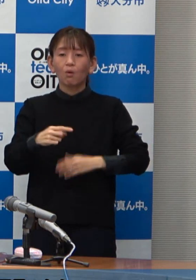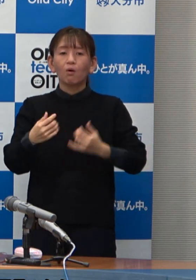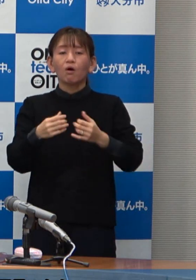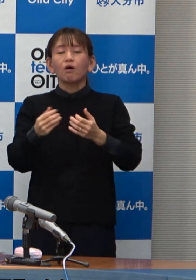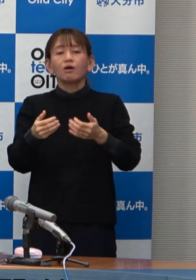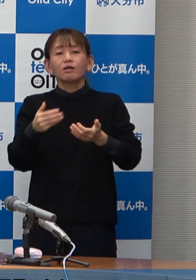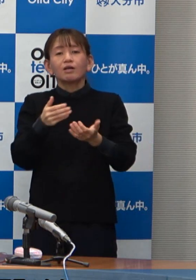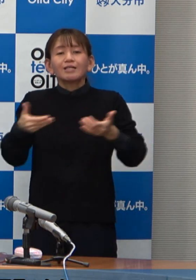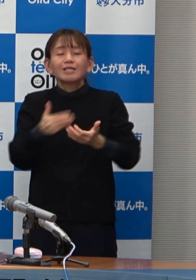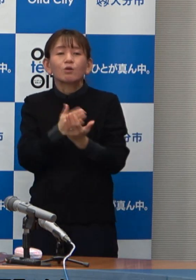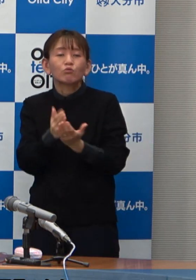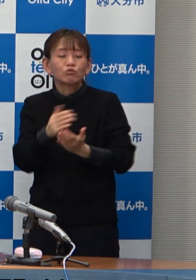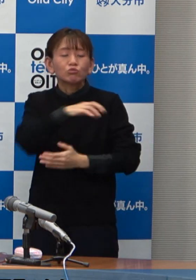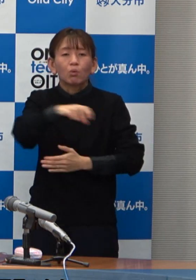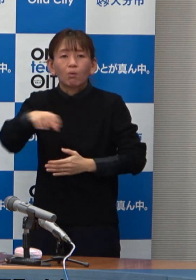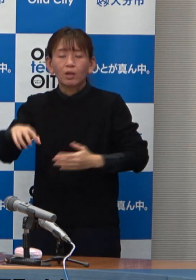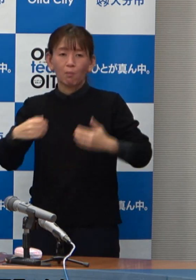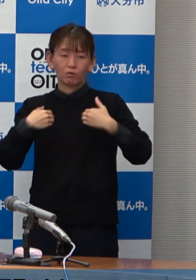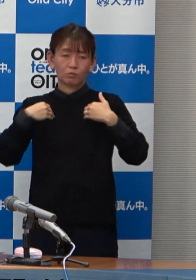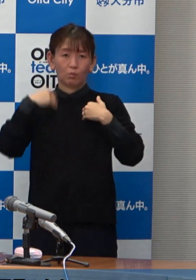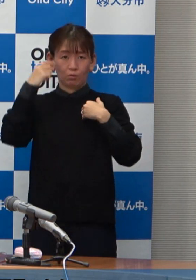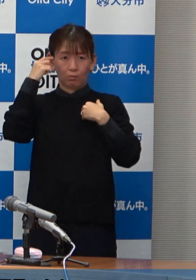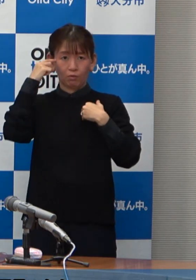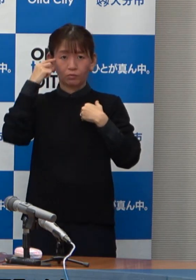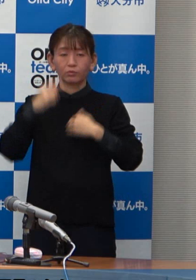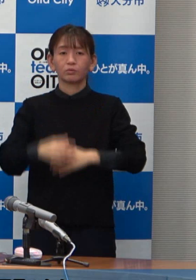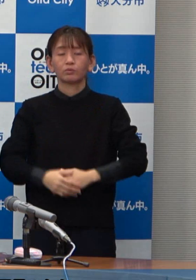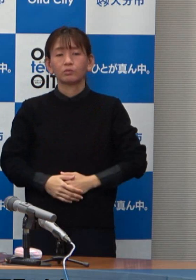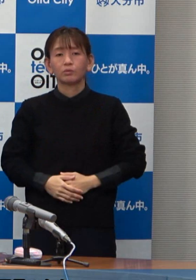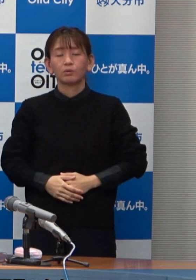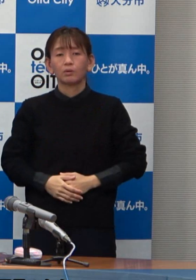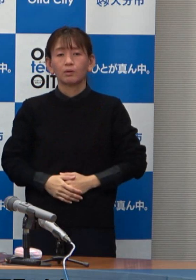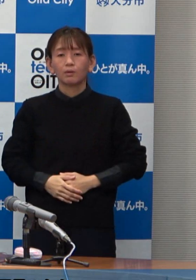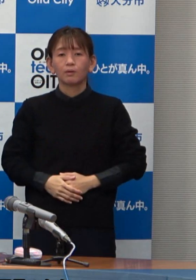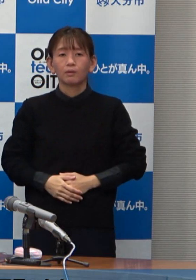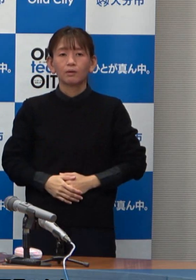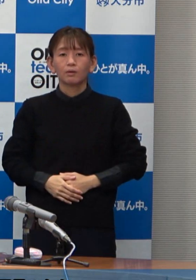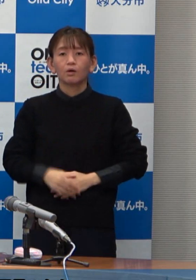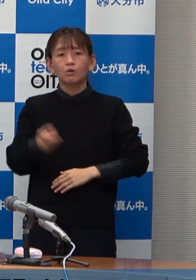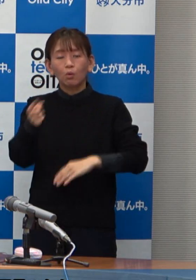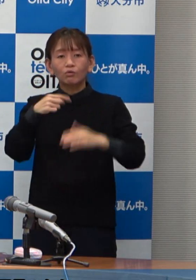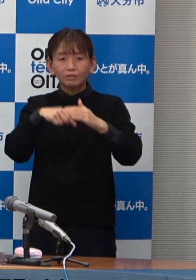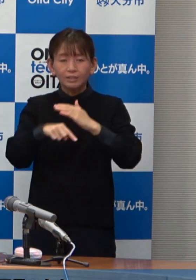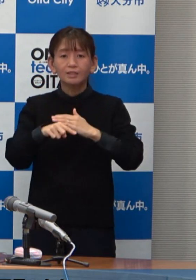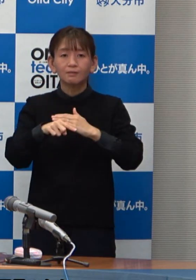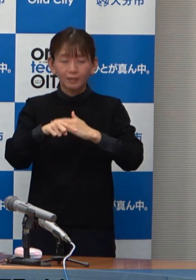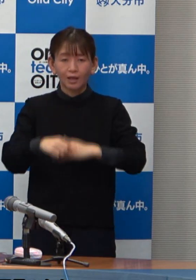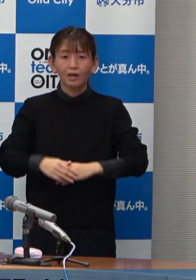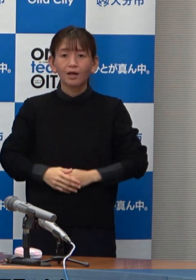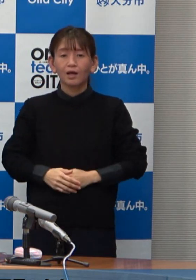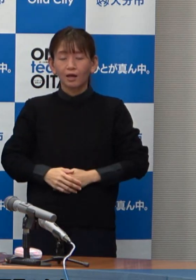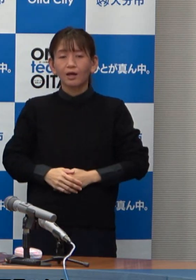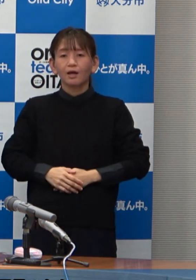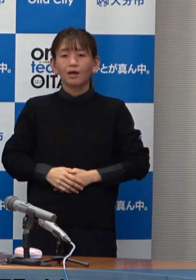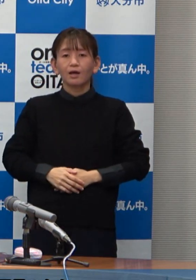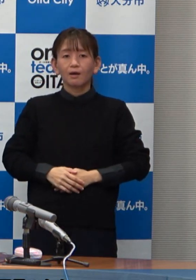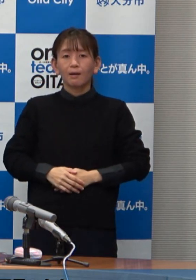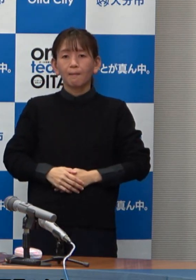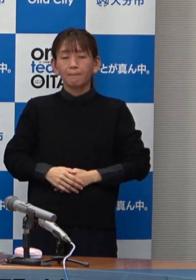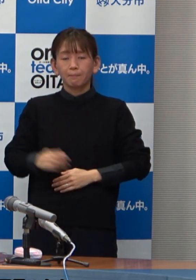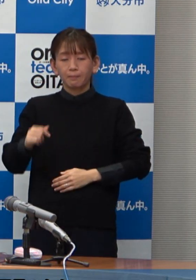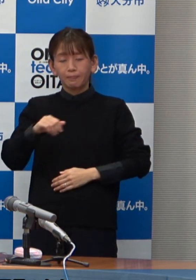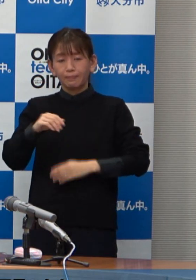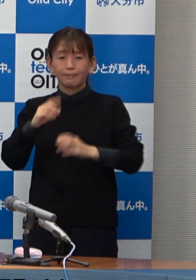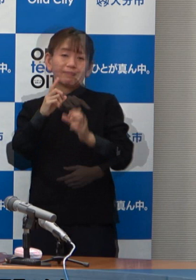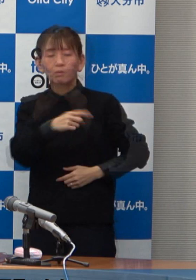ませんよそういう意味でねあの腸を上げてデジタルカールに取り組みますっていうことを